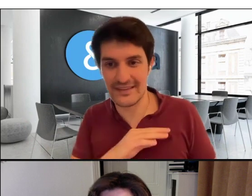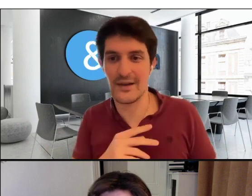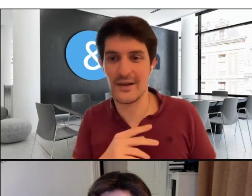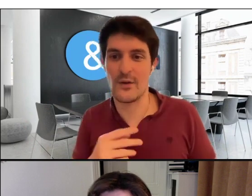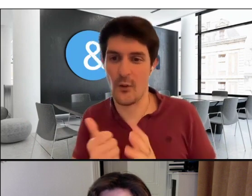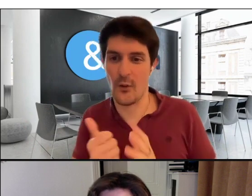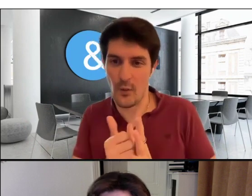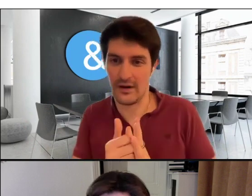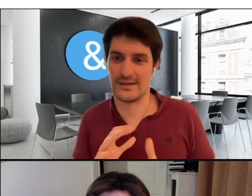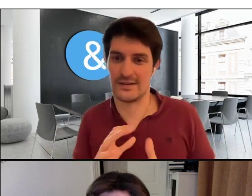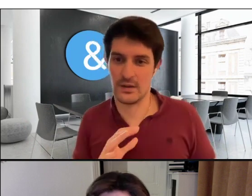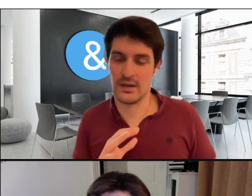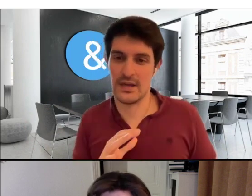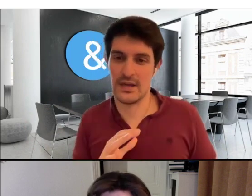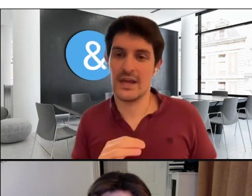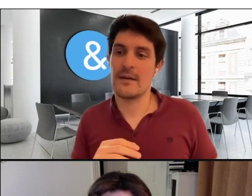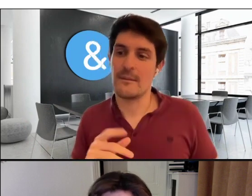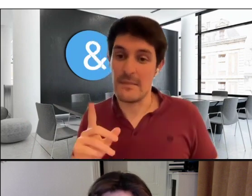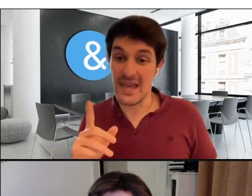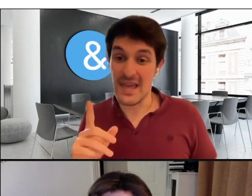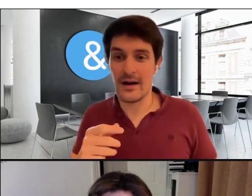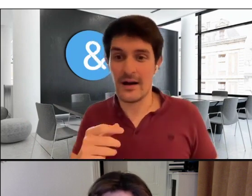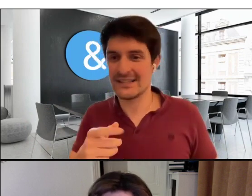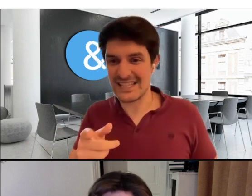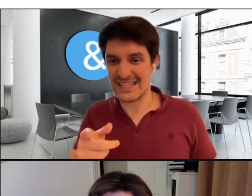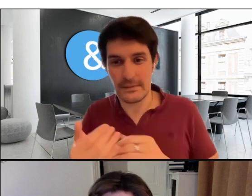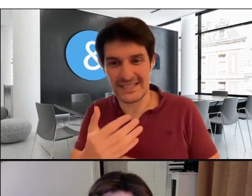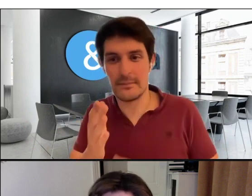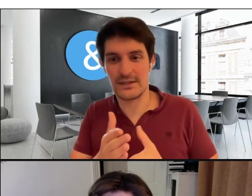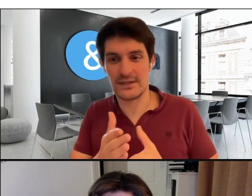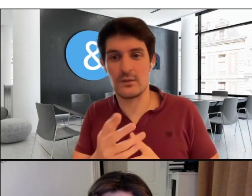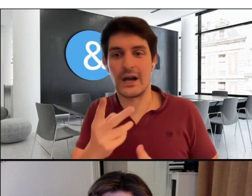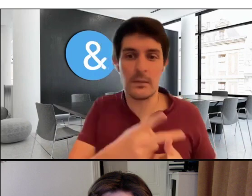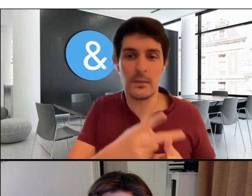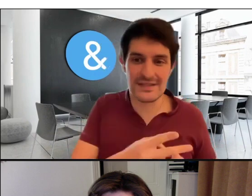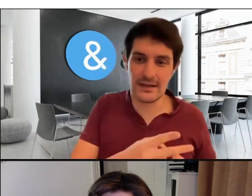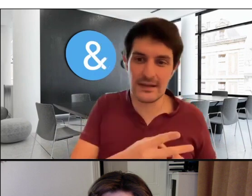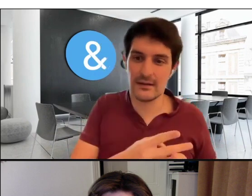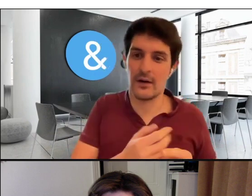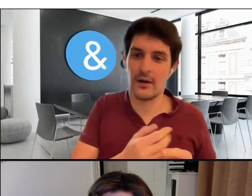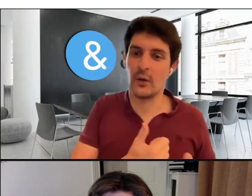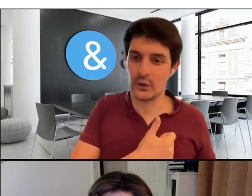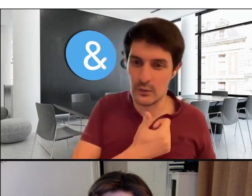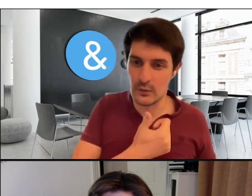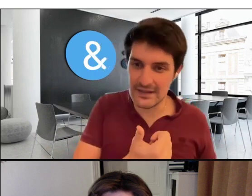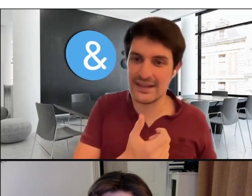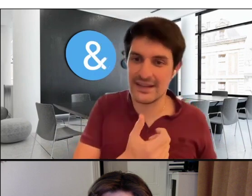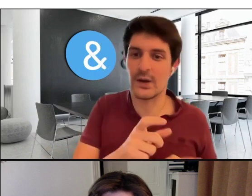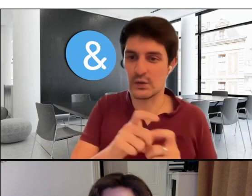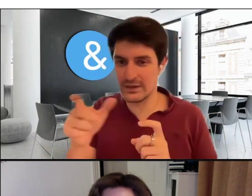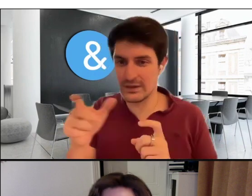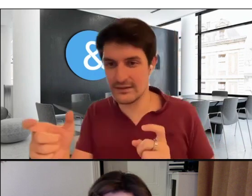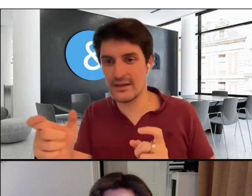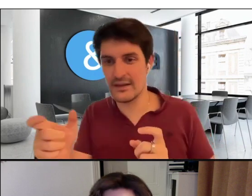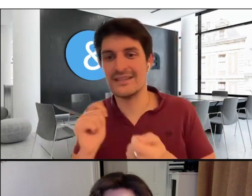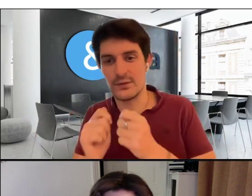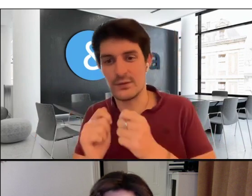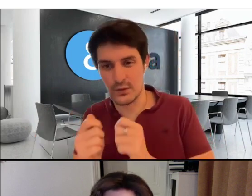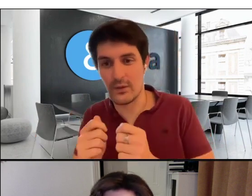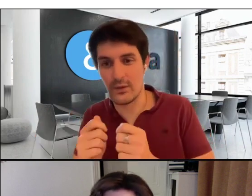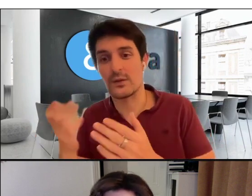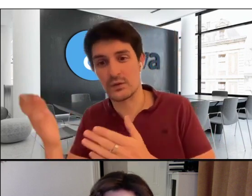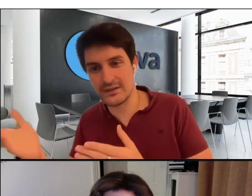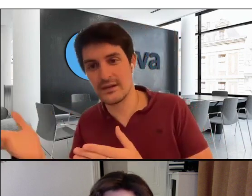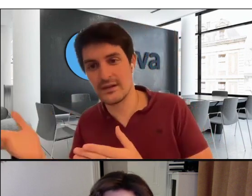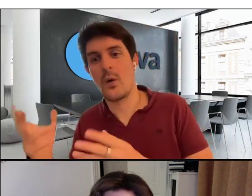le rôle qu'elles ont. Mais ça s'est passé parce qu'on a commencé autonomie et ensuite discussion et